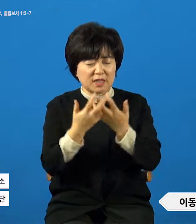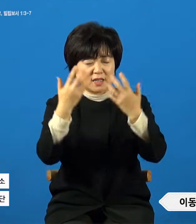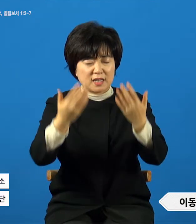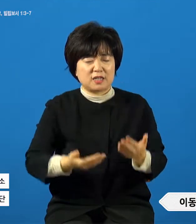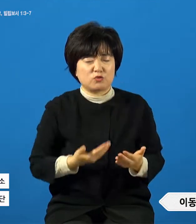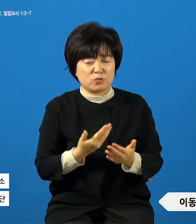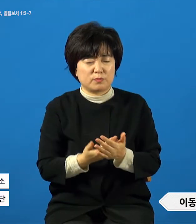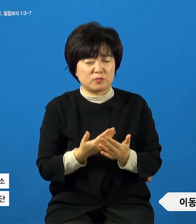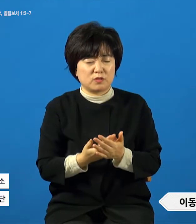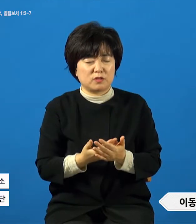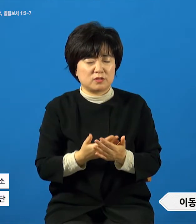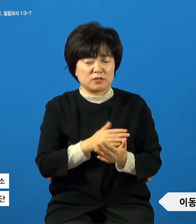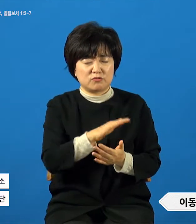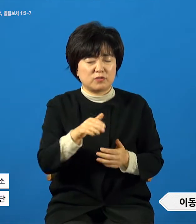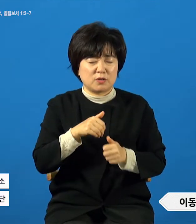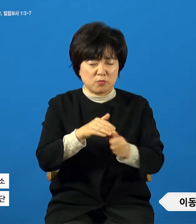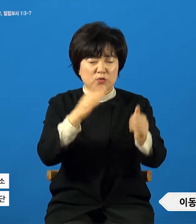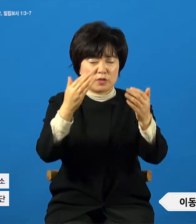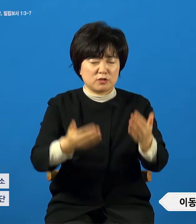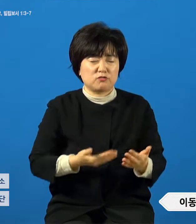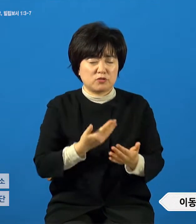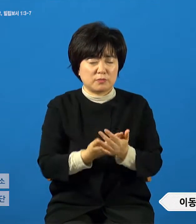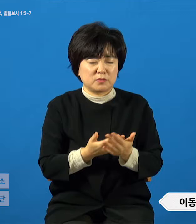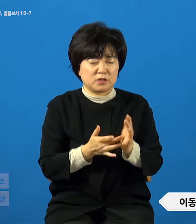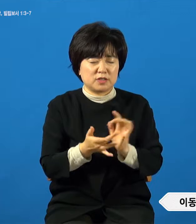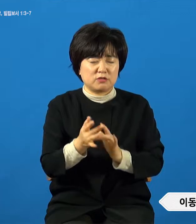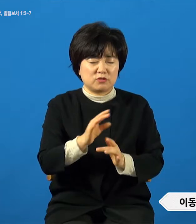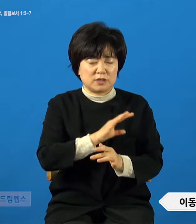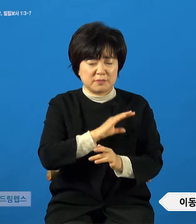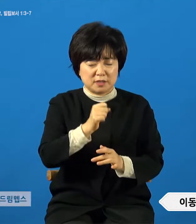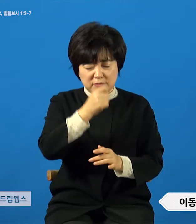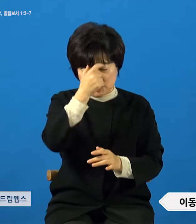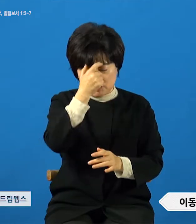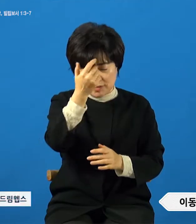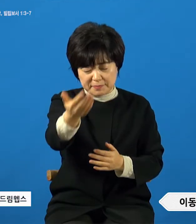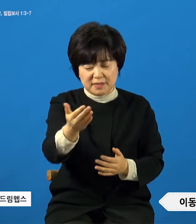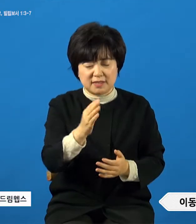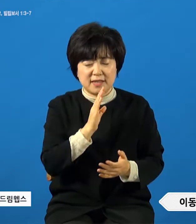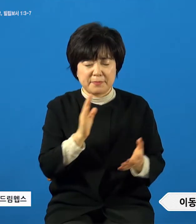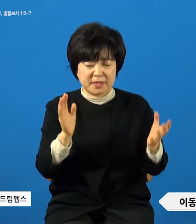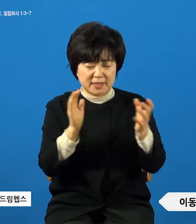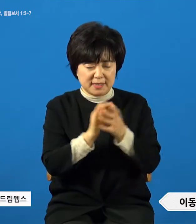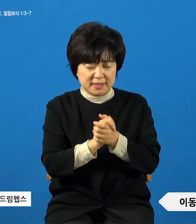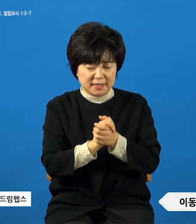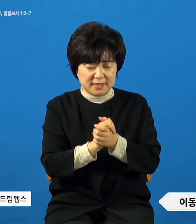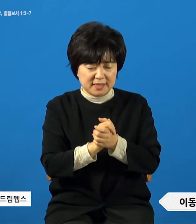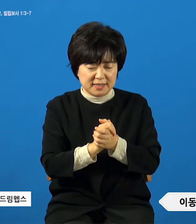하시옵소서. 우리를 보내 주시옵소서. 예수님의 이름으로 기도합니다.